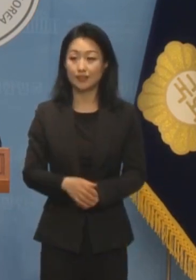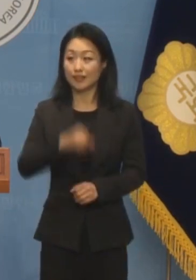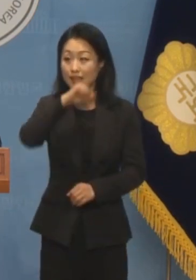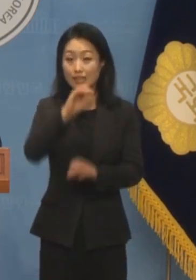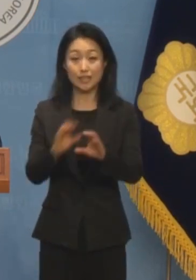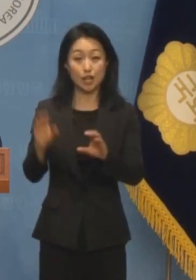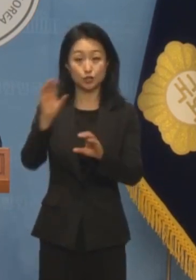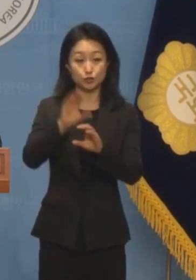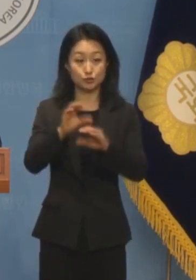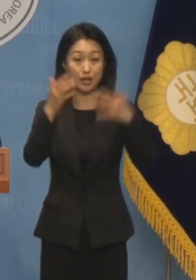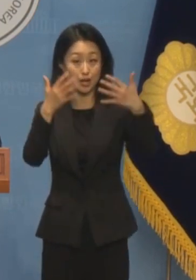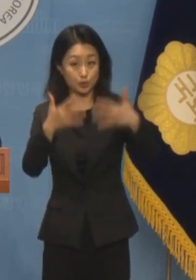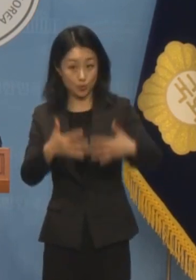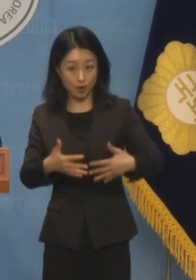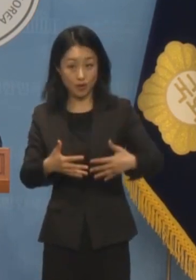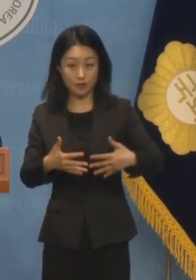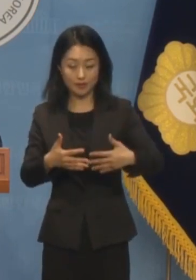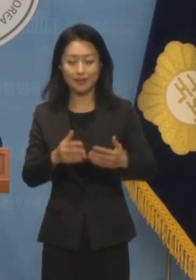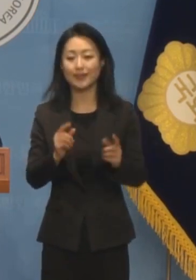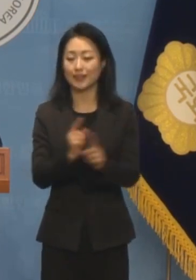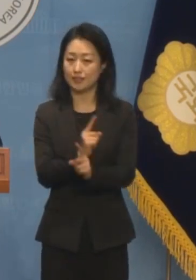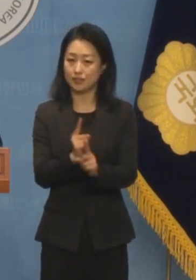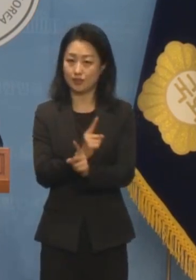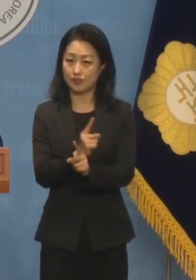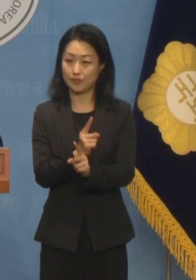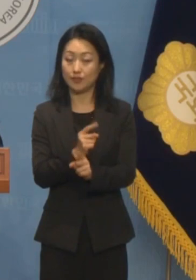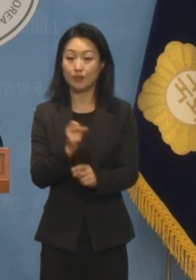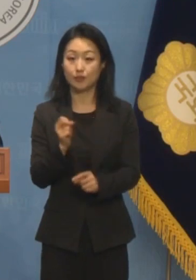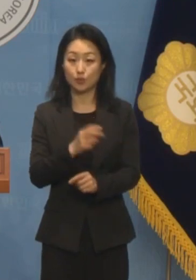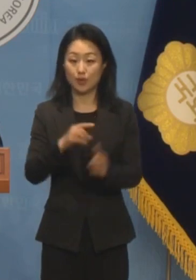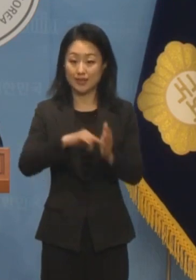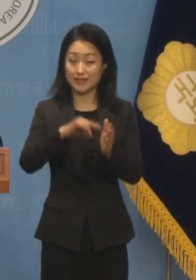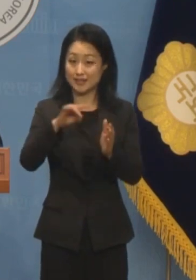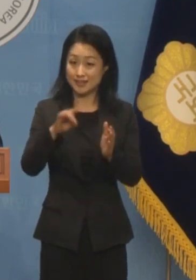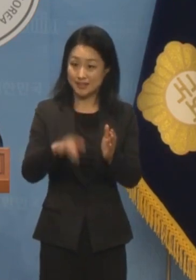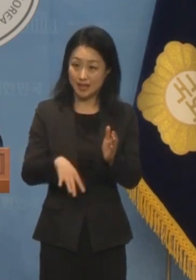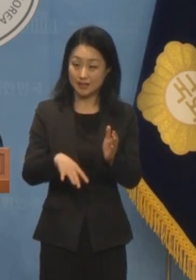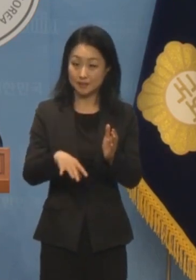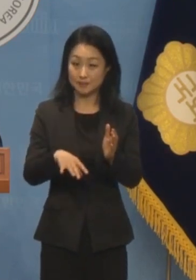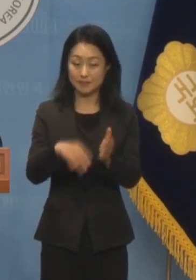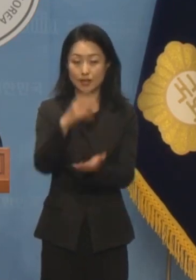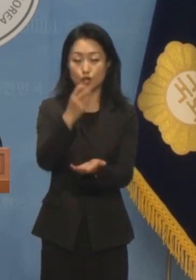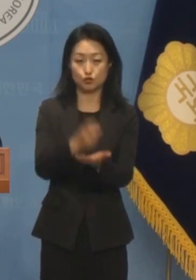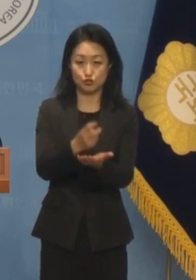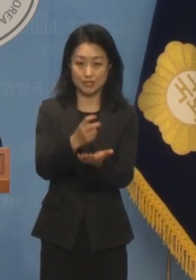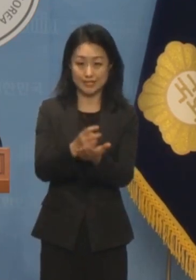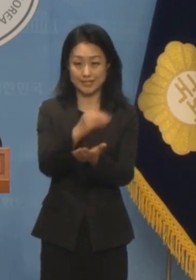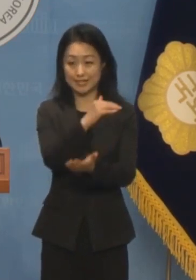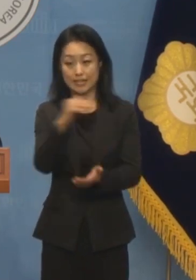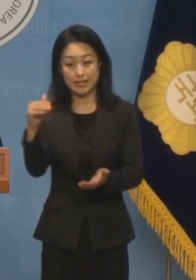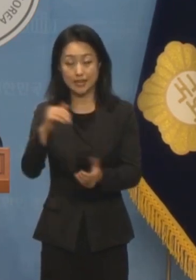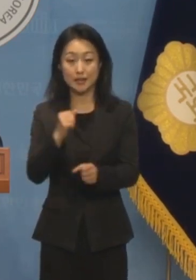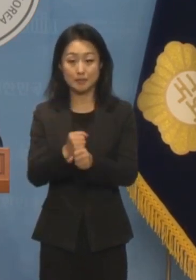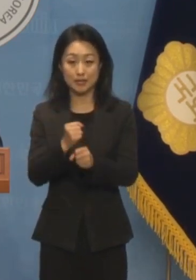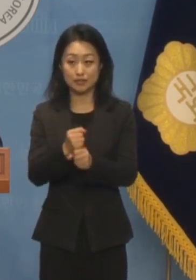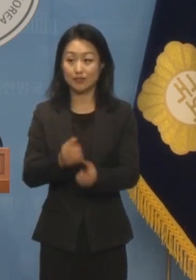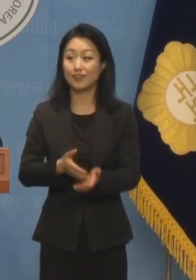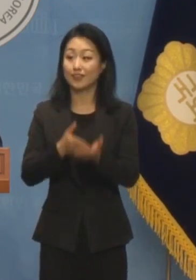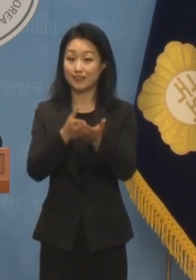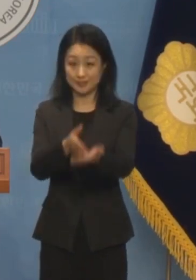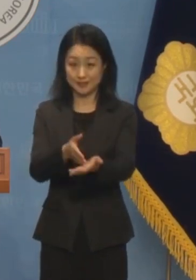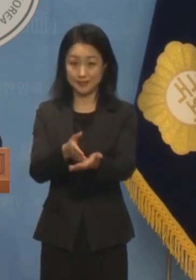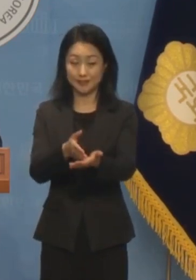편성 요건을 합리적으로 개선하고 조세판 재정 준칙을 도입하는 것을 골자로